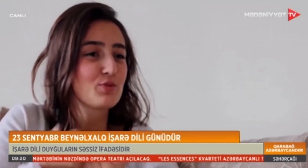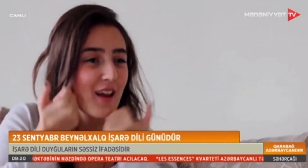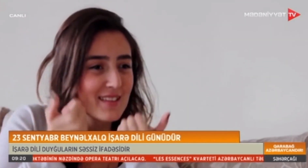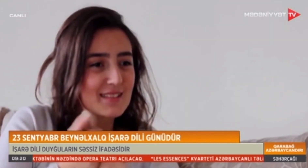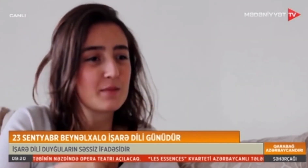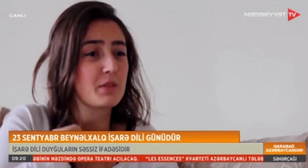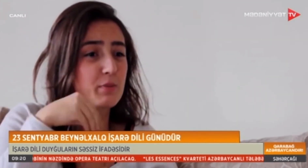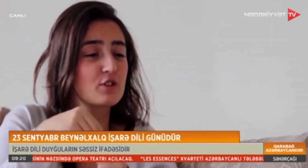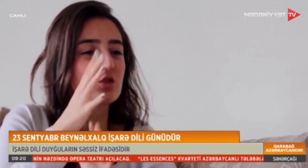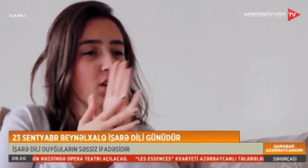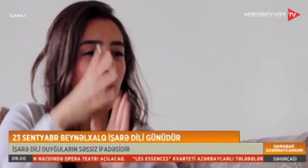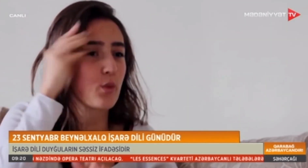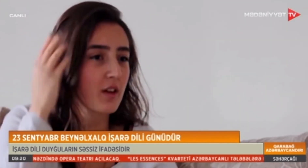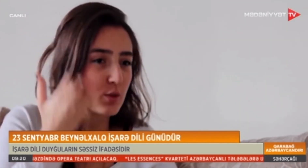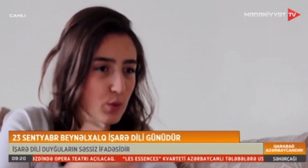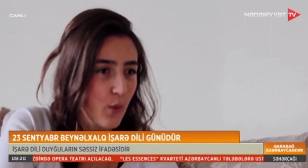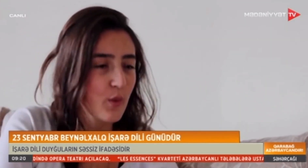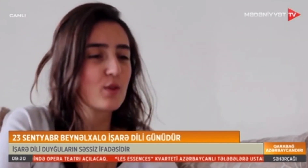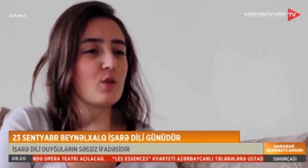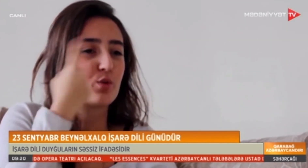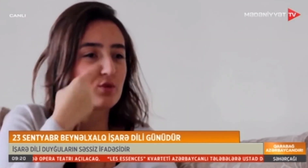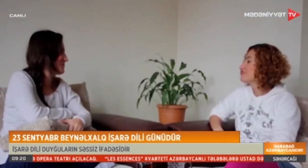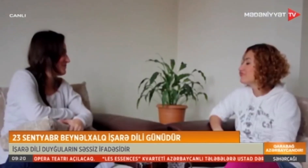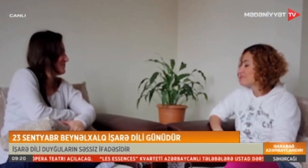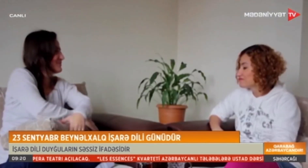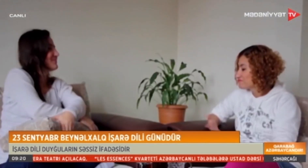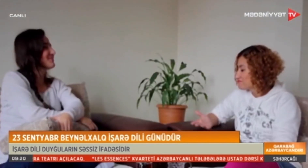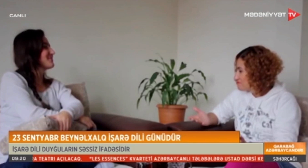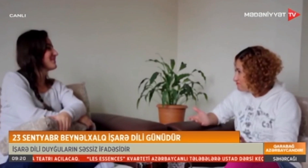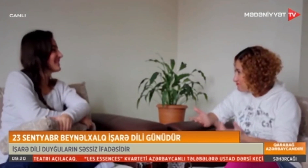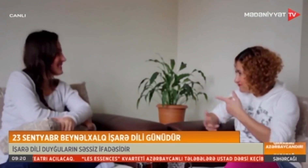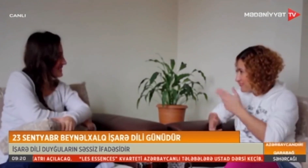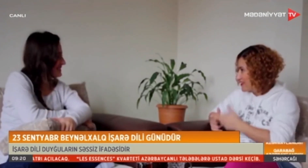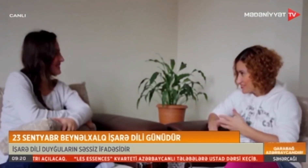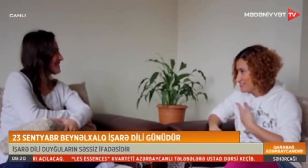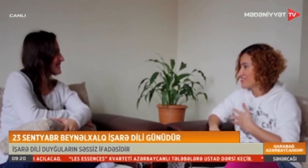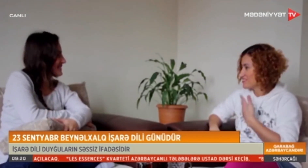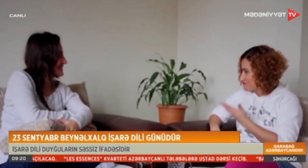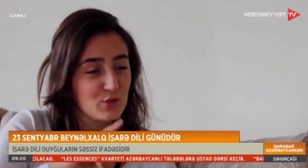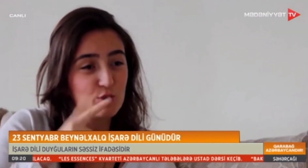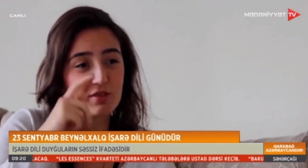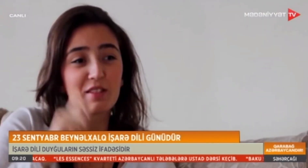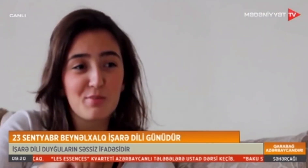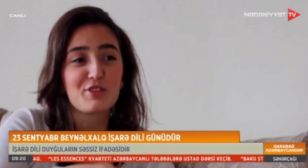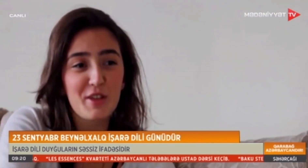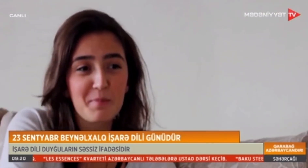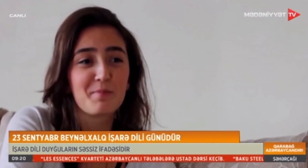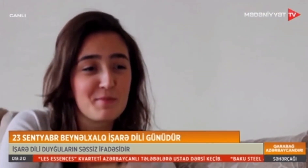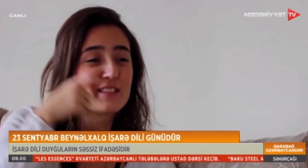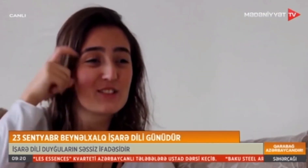gedir. Həm danışa bilən, həm də eşidə bilən insan sizin əlifbanı öyrənə bilirmi? Əlbəttə öyrənə bilir. Yəni, biz həmişə deyirik ki, o uşaqlara,